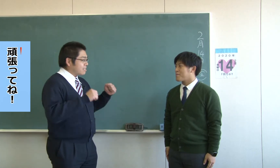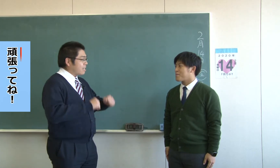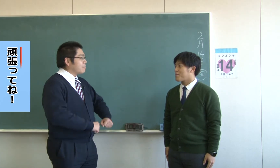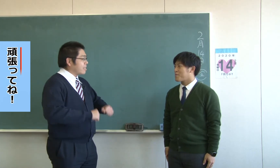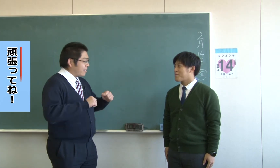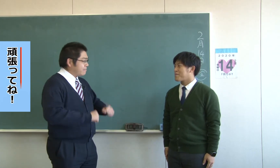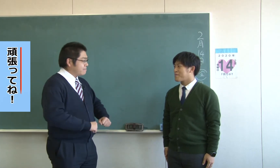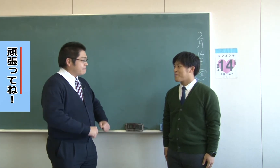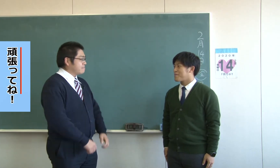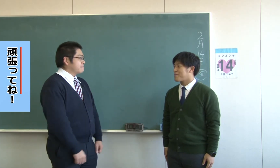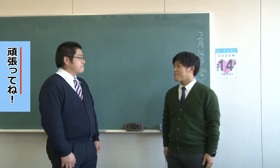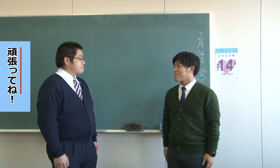頑張ってね。